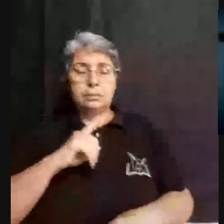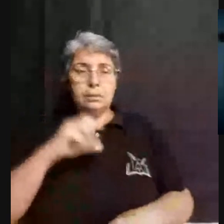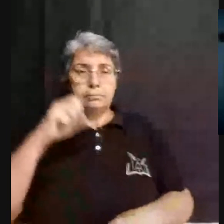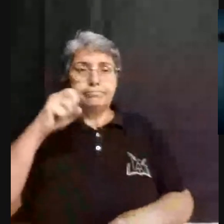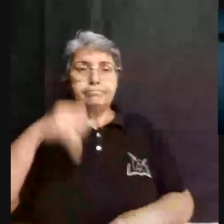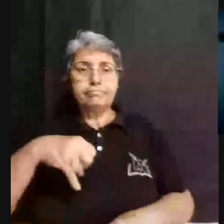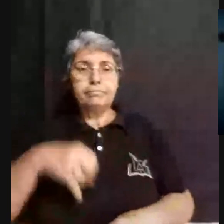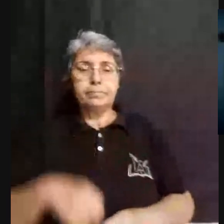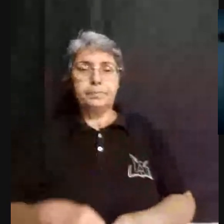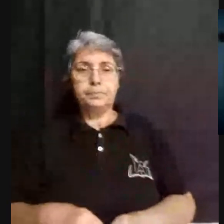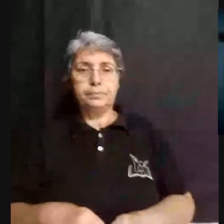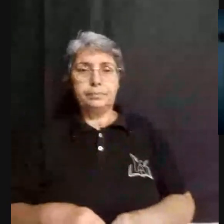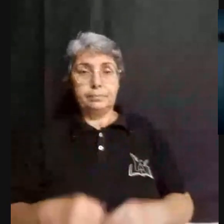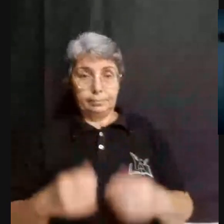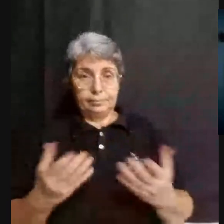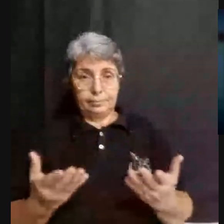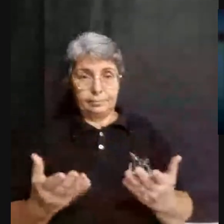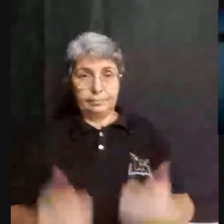Chega a ser